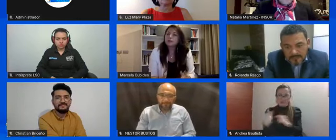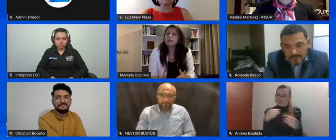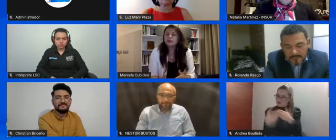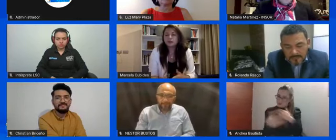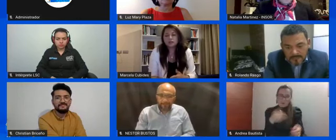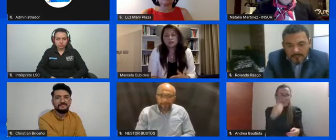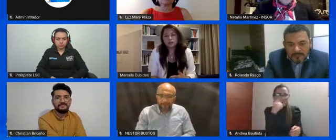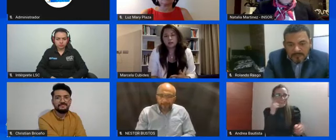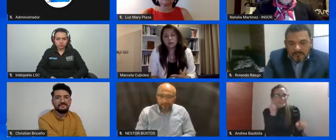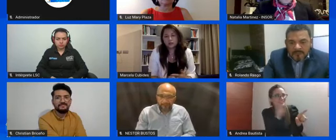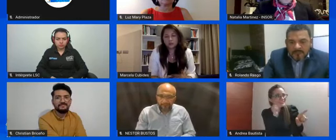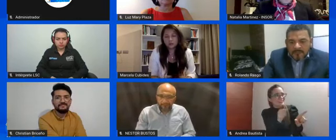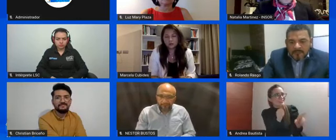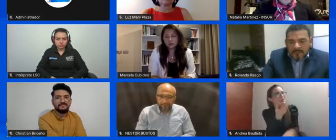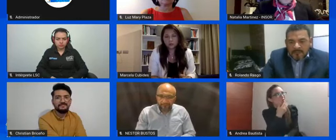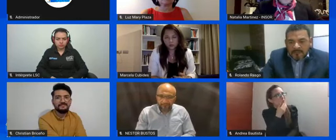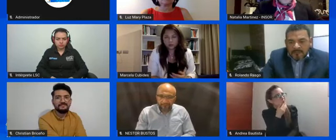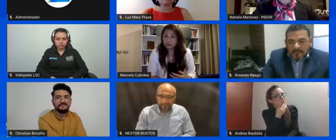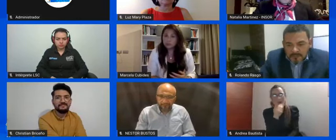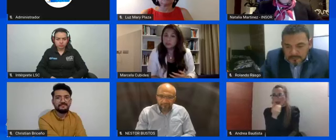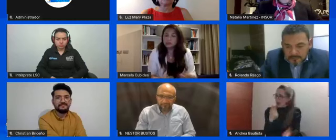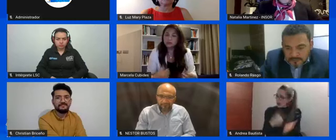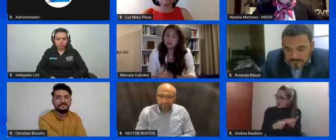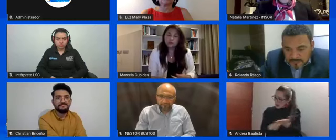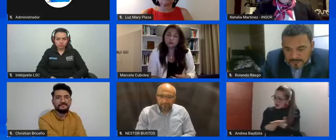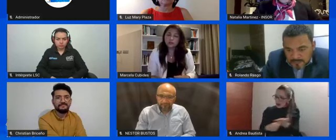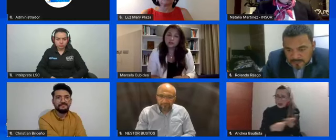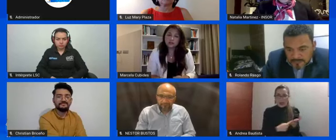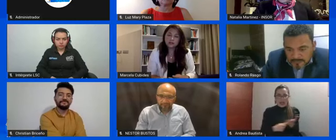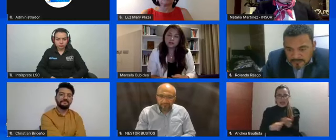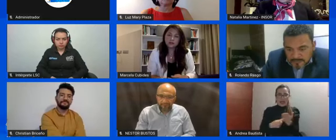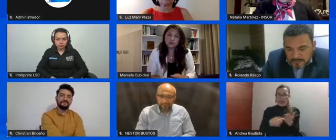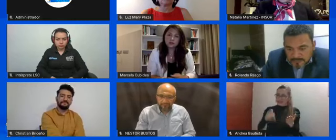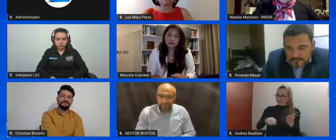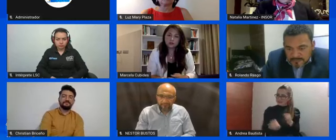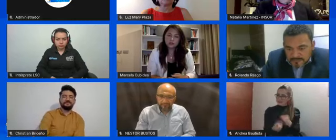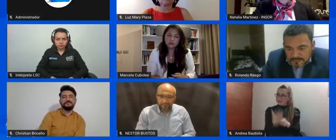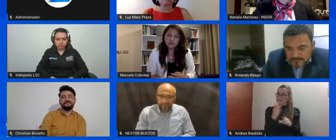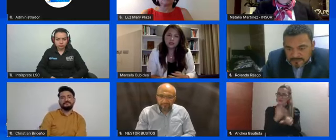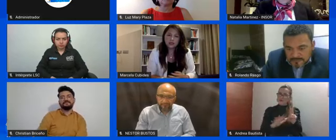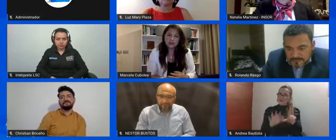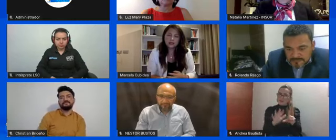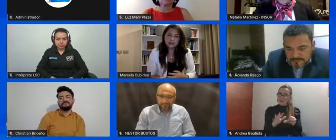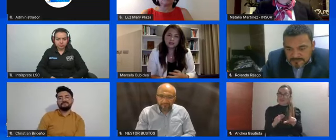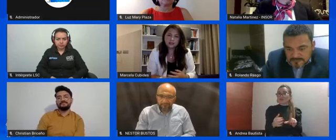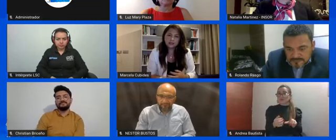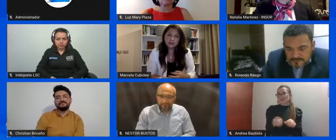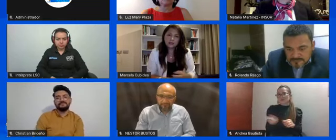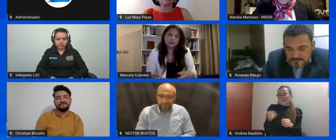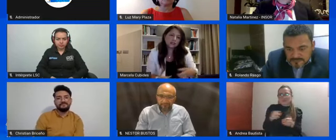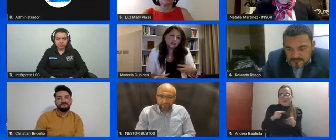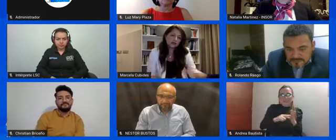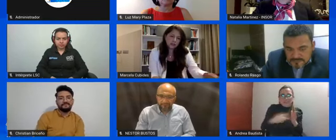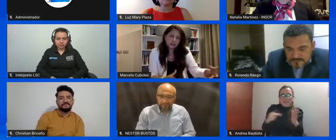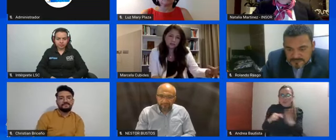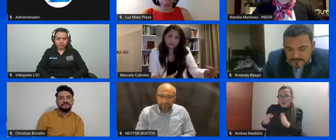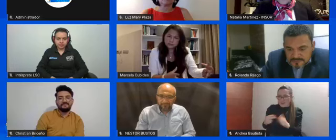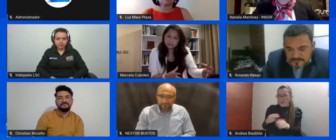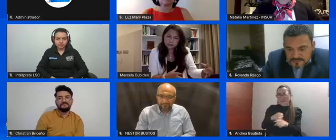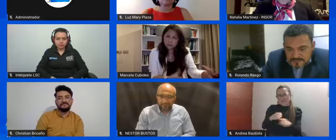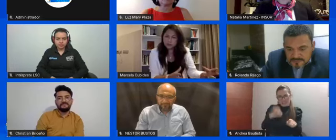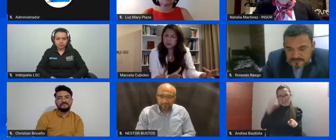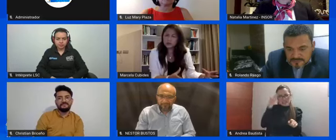ahí empieza toda esta gran apuesta por producción. Ya habíamos hecho unos grandes avances tecnológicos y de accesibilidad y ya